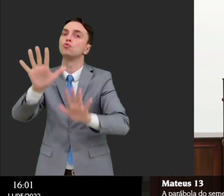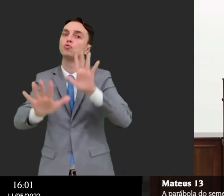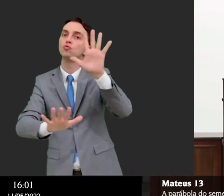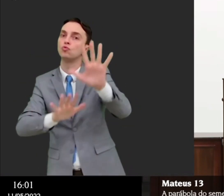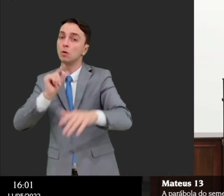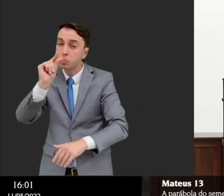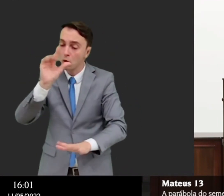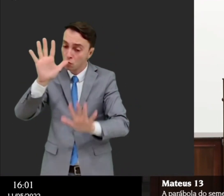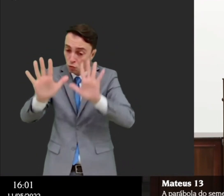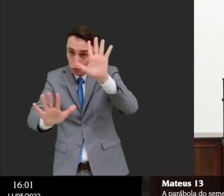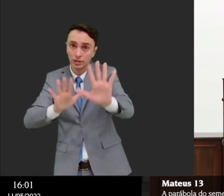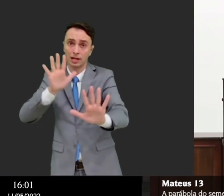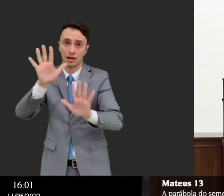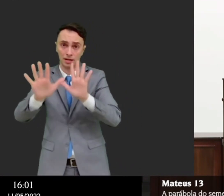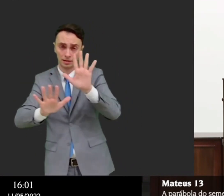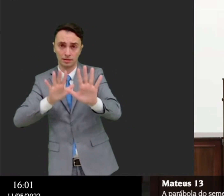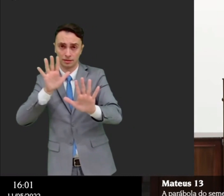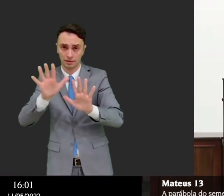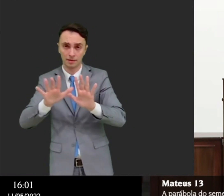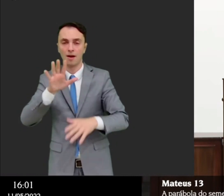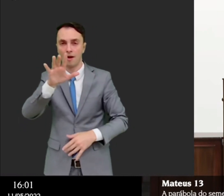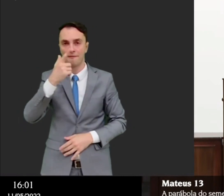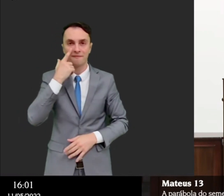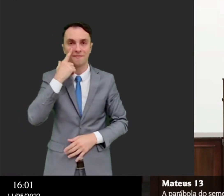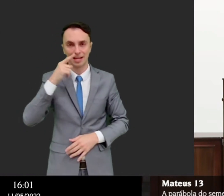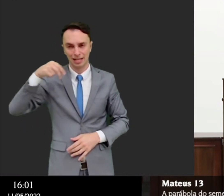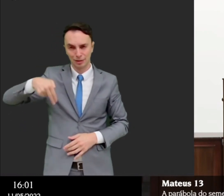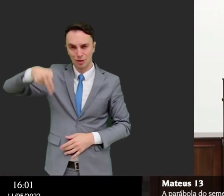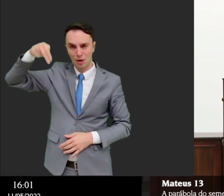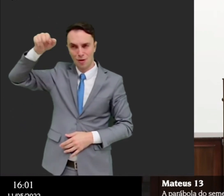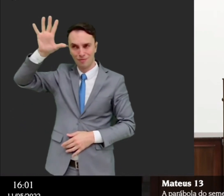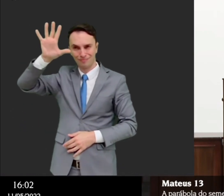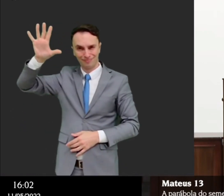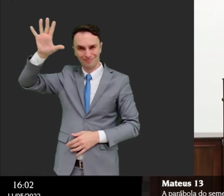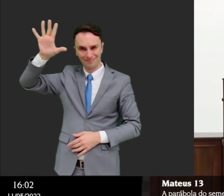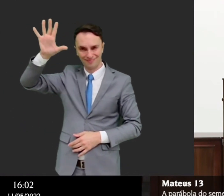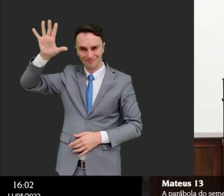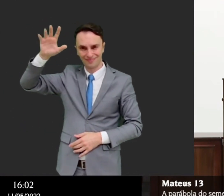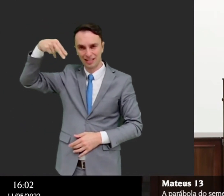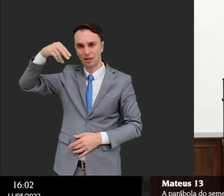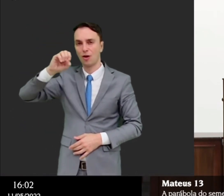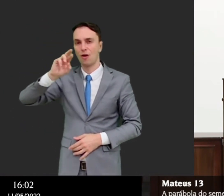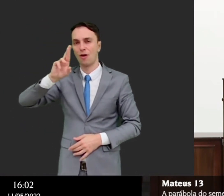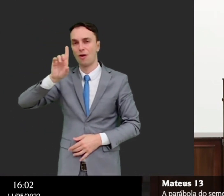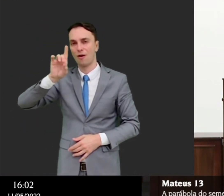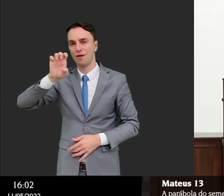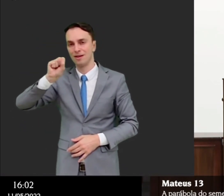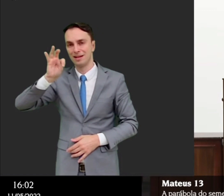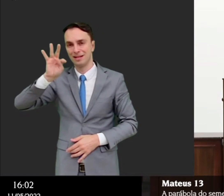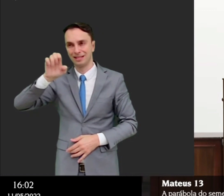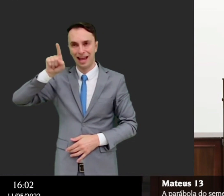Toma cuidado. Os irmãos podem ver, lá no Nordeste tem lugar que o rio passava